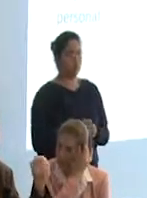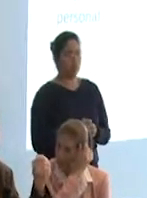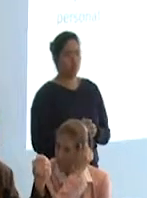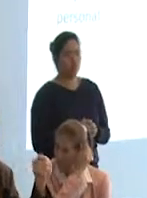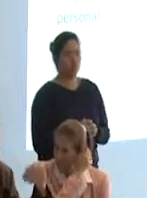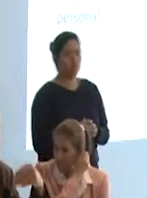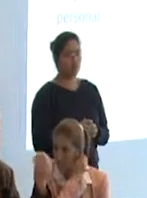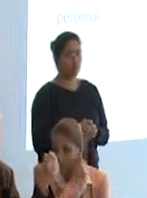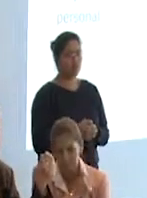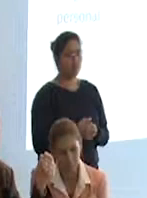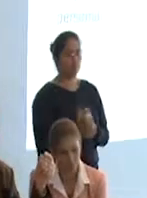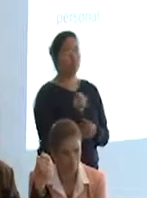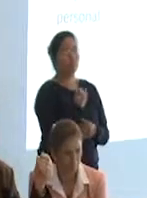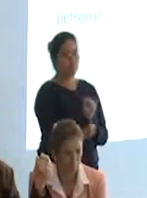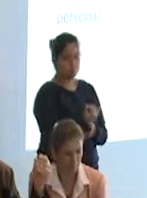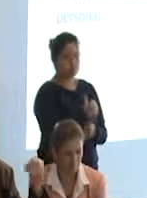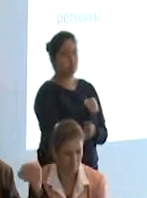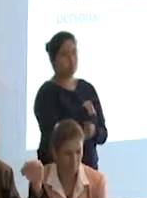y